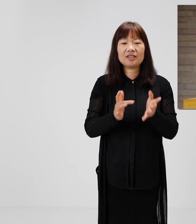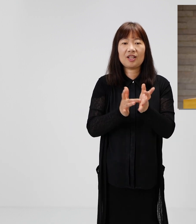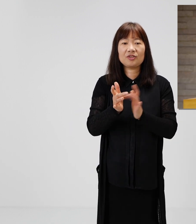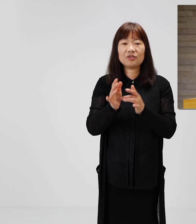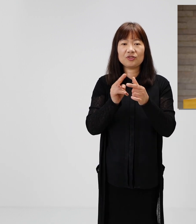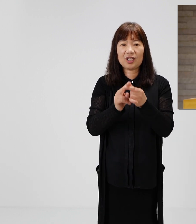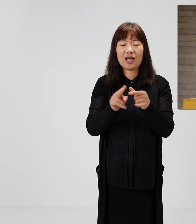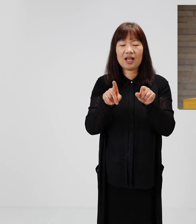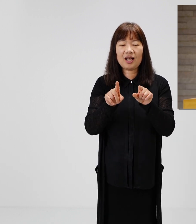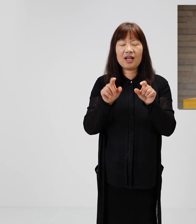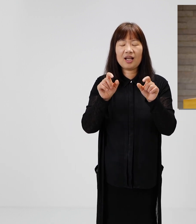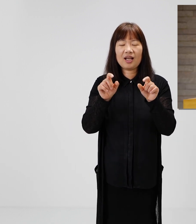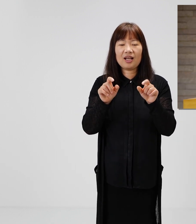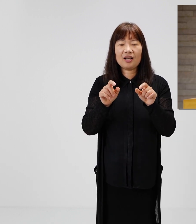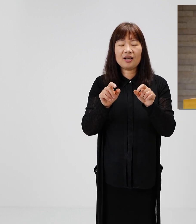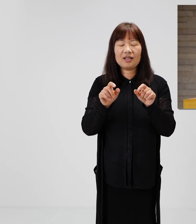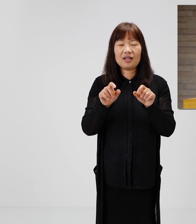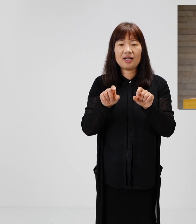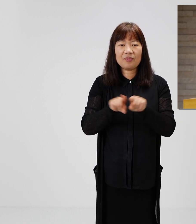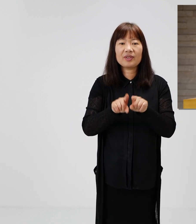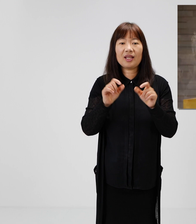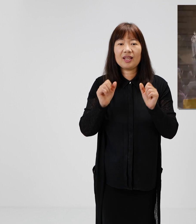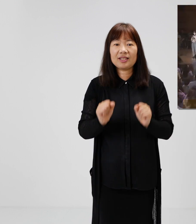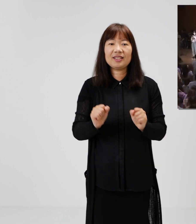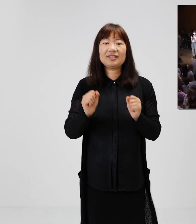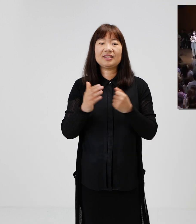예수가 함께 계시니 325장.